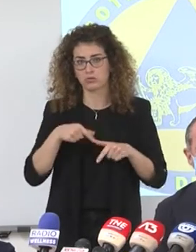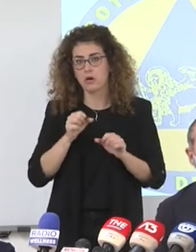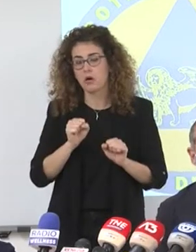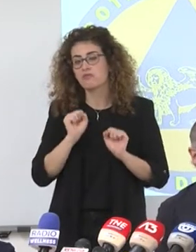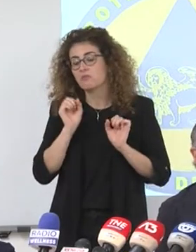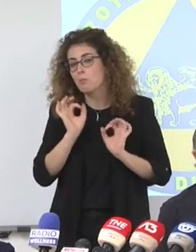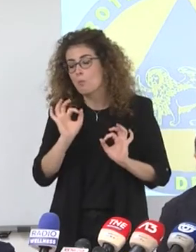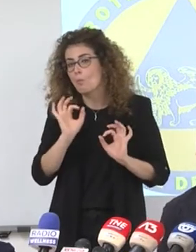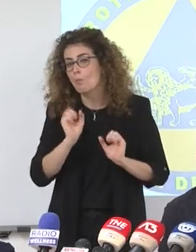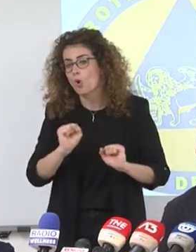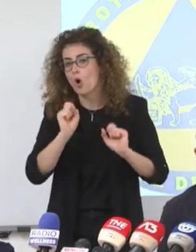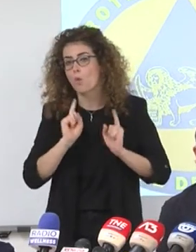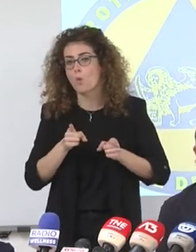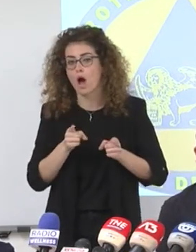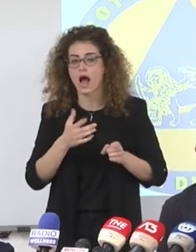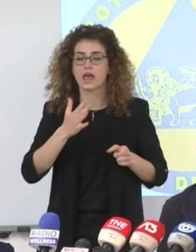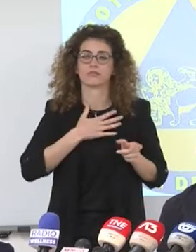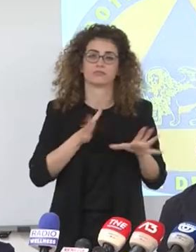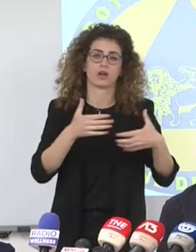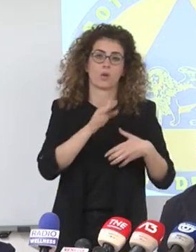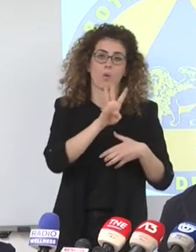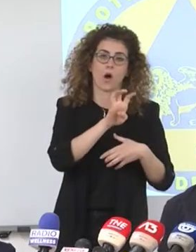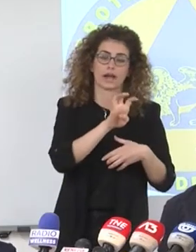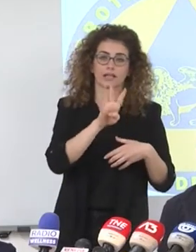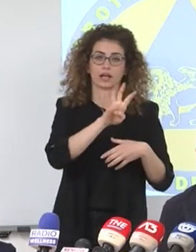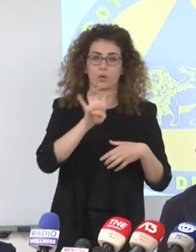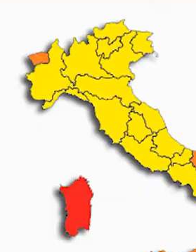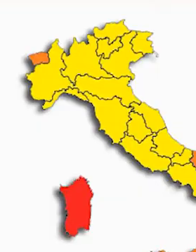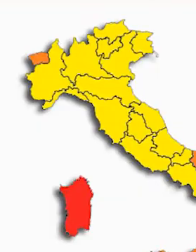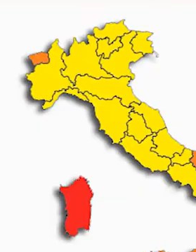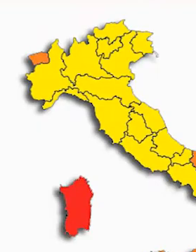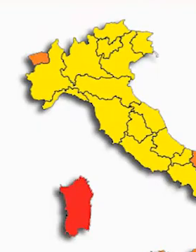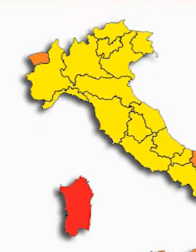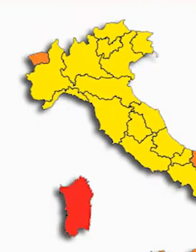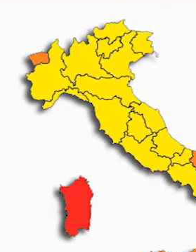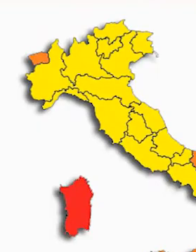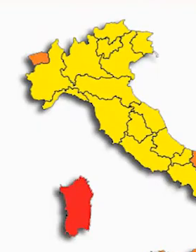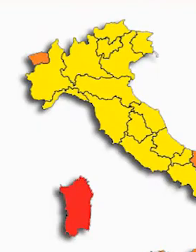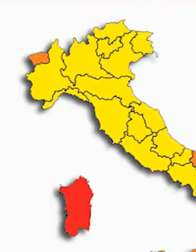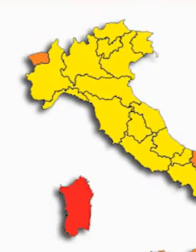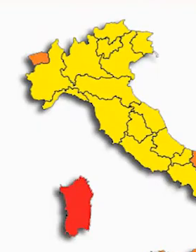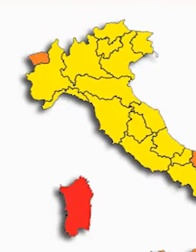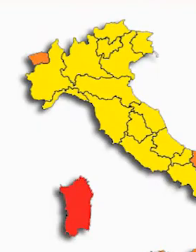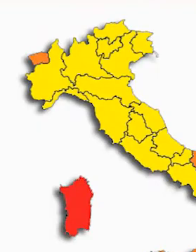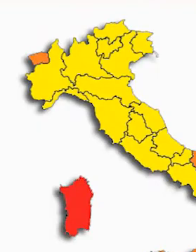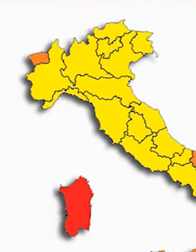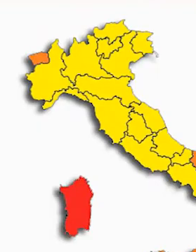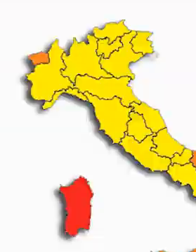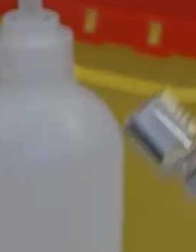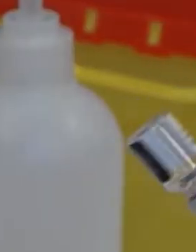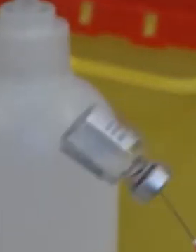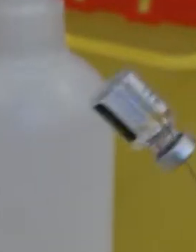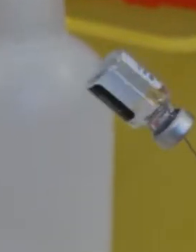40-49. Quindi dico adesso, i 40-49 anni scaldino i motori. L'obiettivo è mantenere il giallo per il Veneto e scollinare